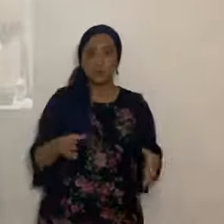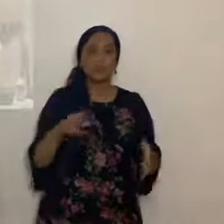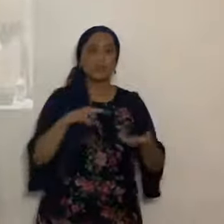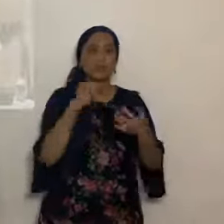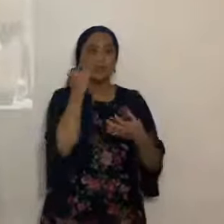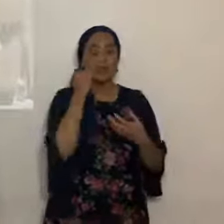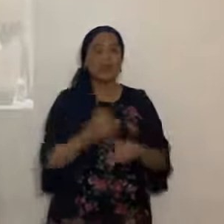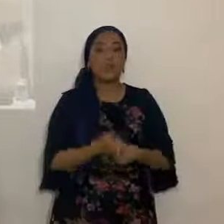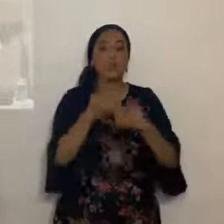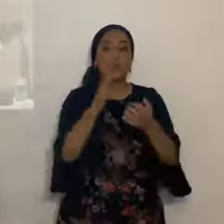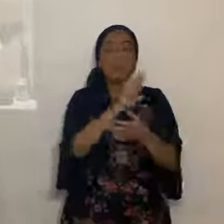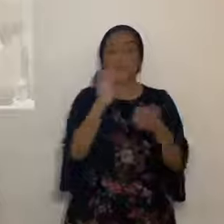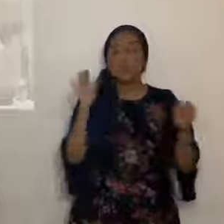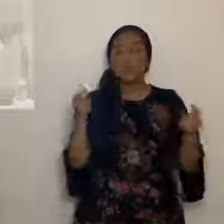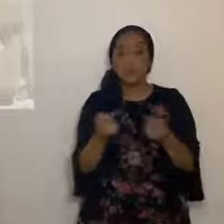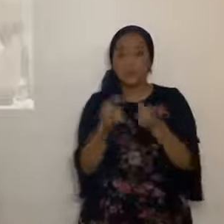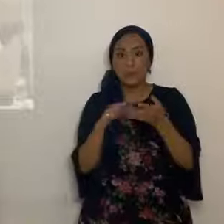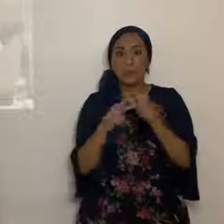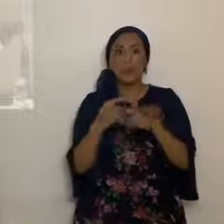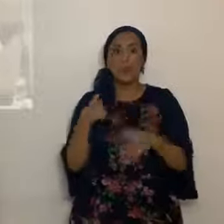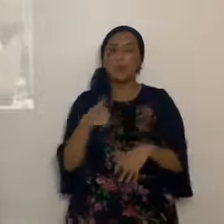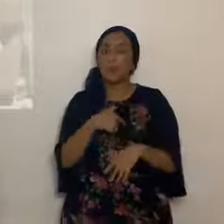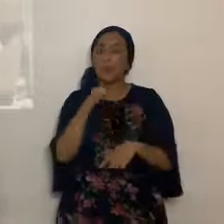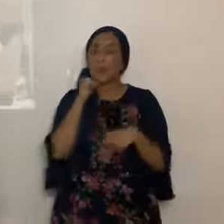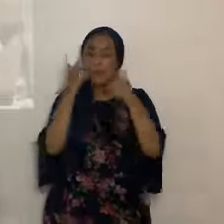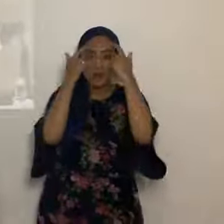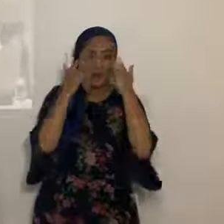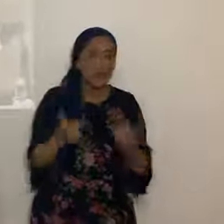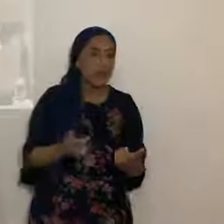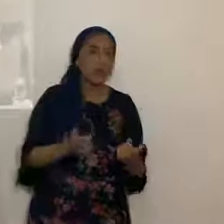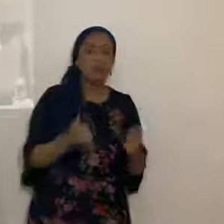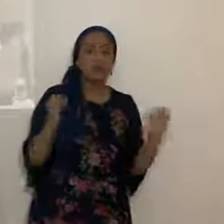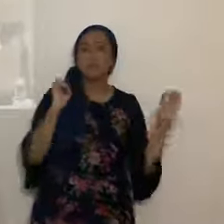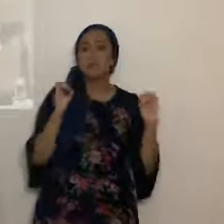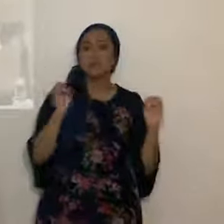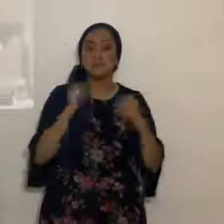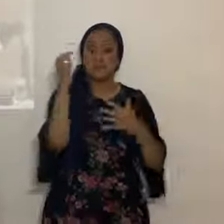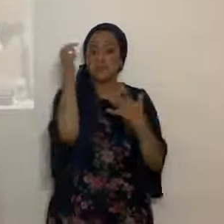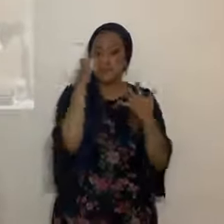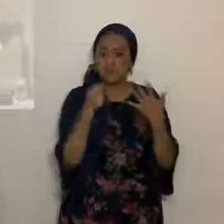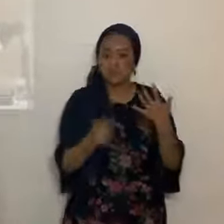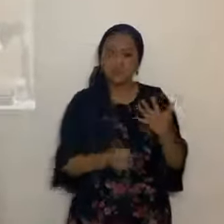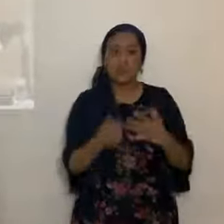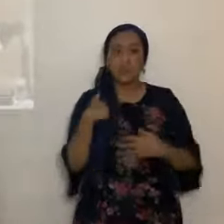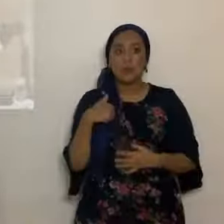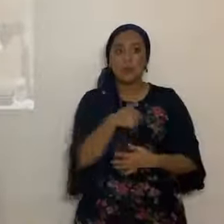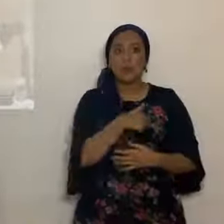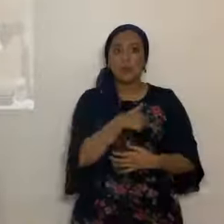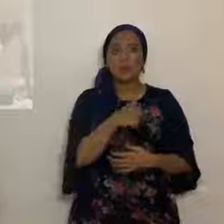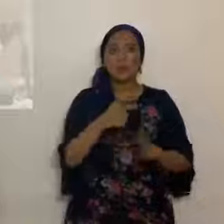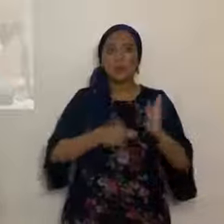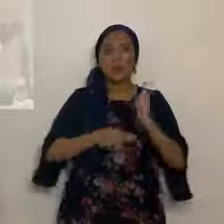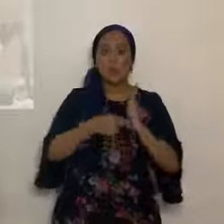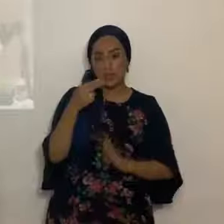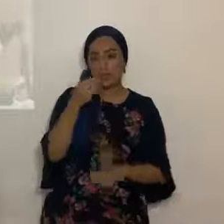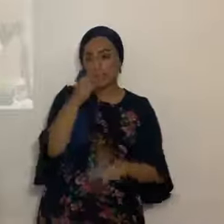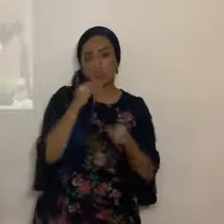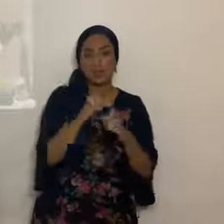diciendo confesaos vuestras ofensas, quiere decir que uno no es orgulloso, uno no es fraudulento, etcétera, etcétera. Uno es honesto, en